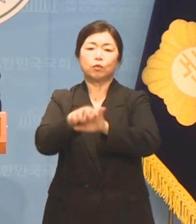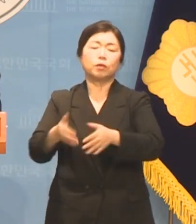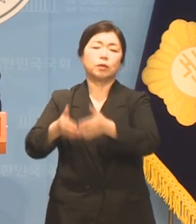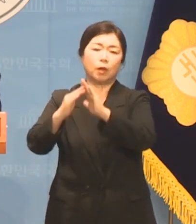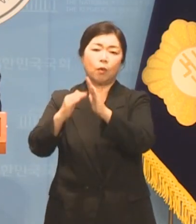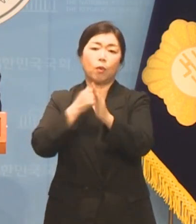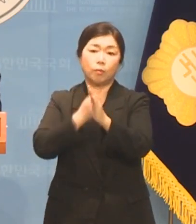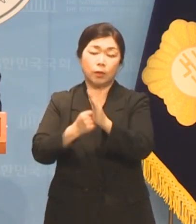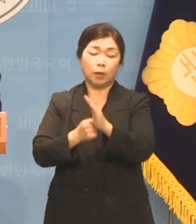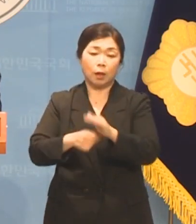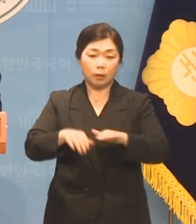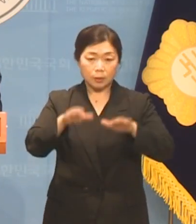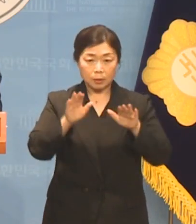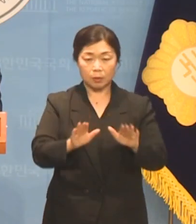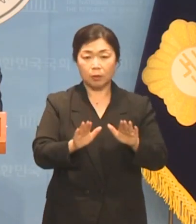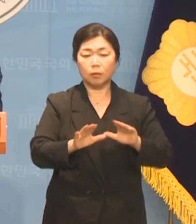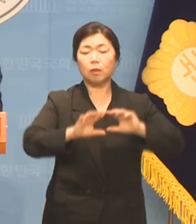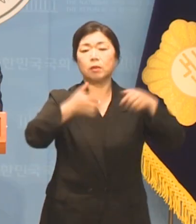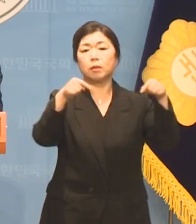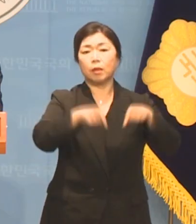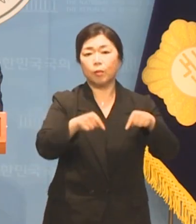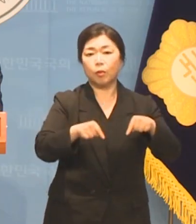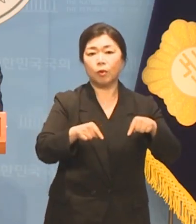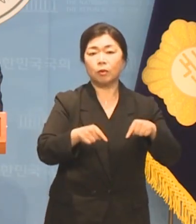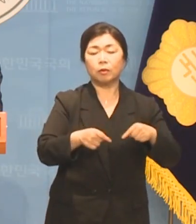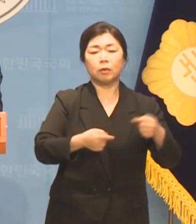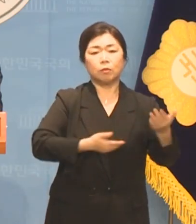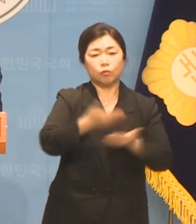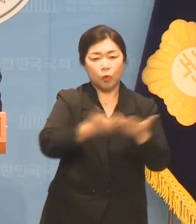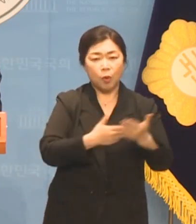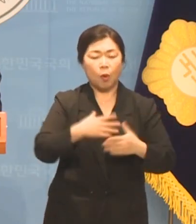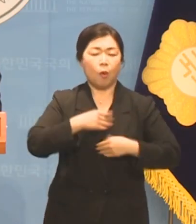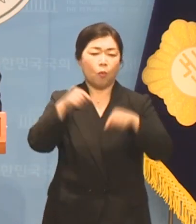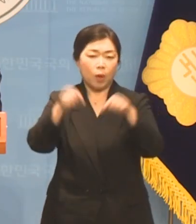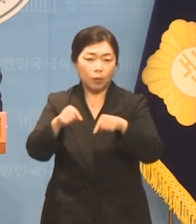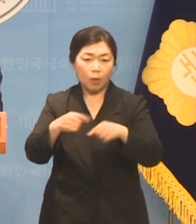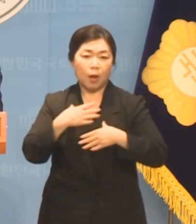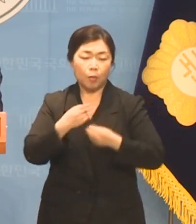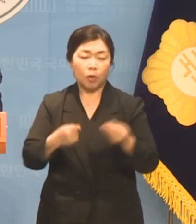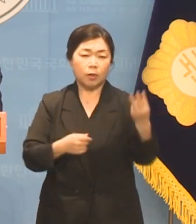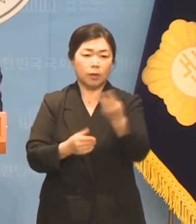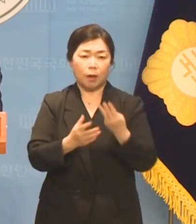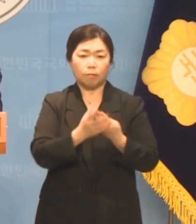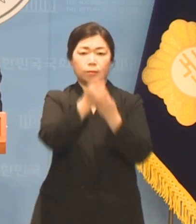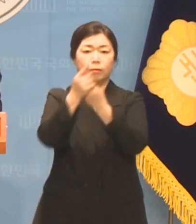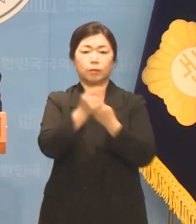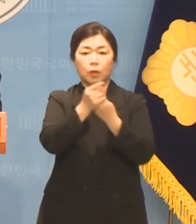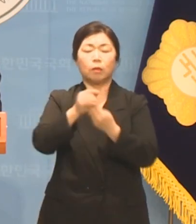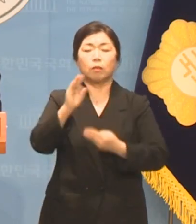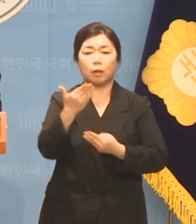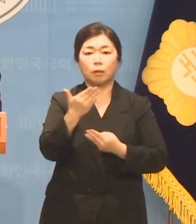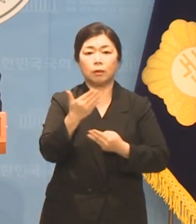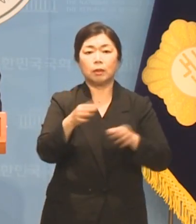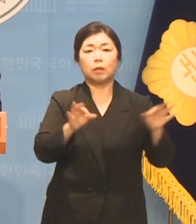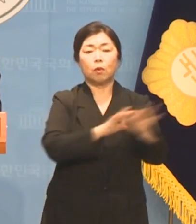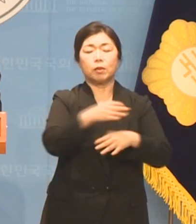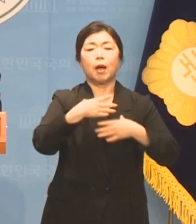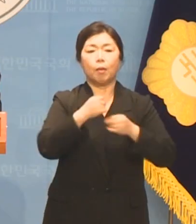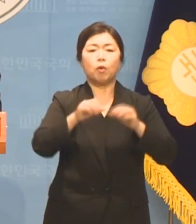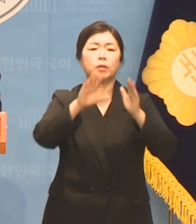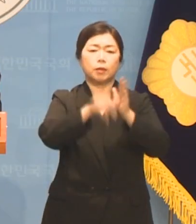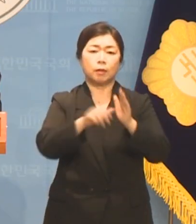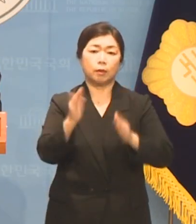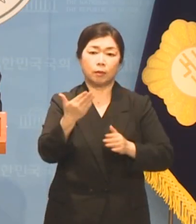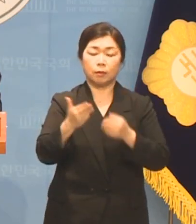오늘날의 세계는 무역과 외교, 안보가 결합한 경제 안보의 시대입니다. 국가적